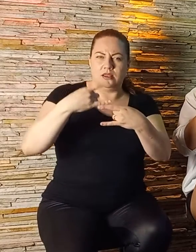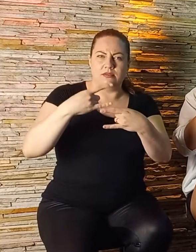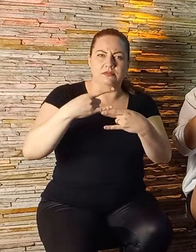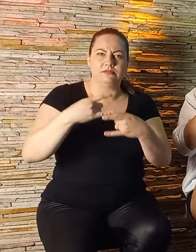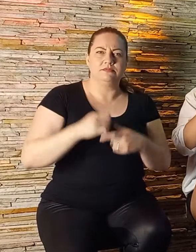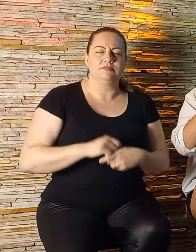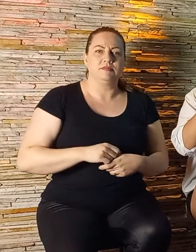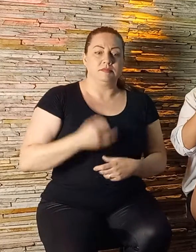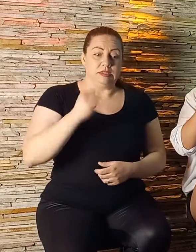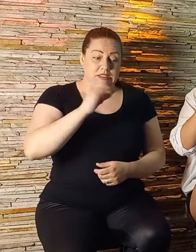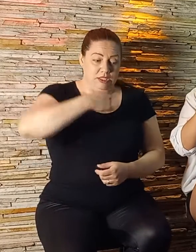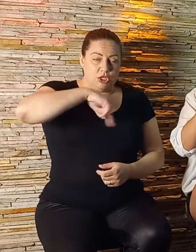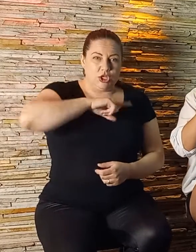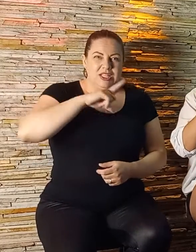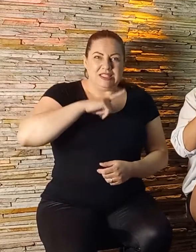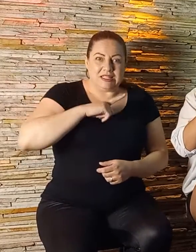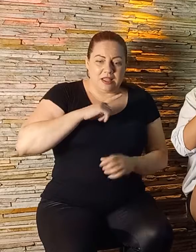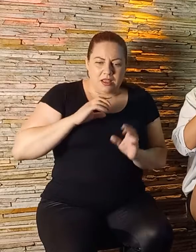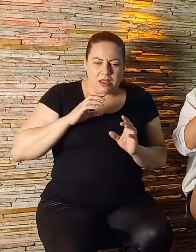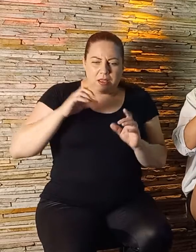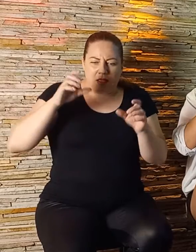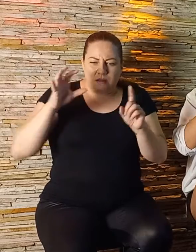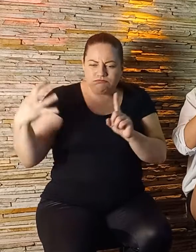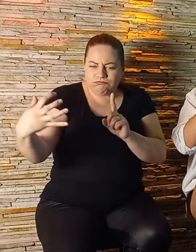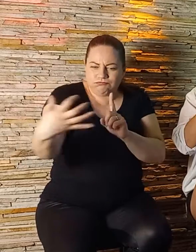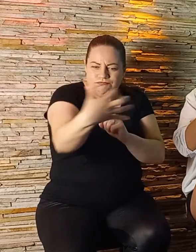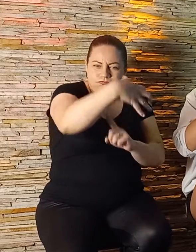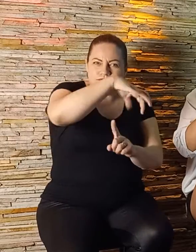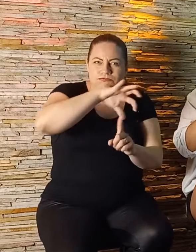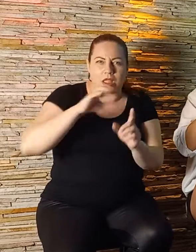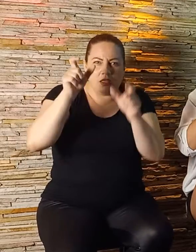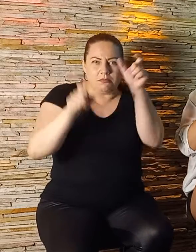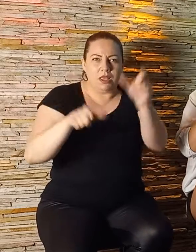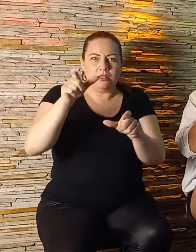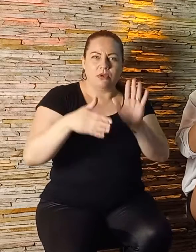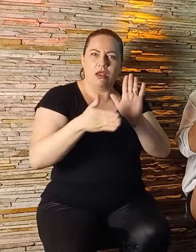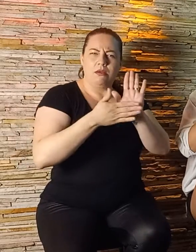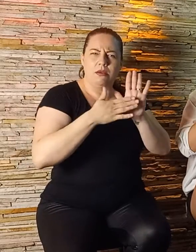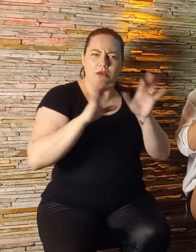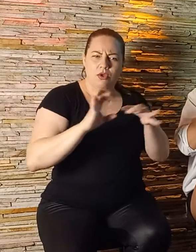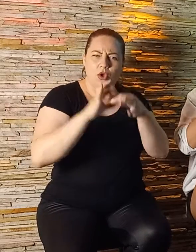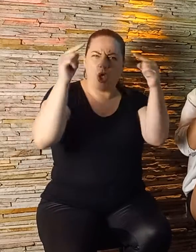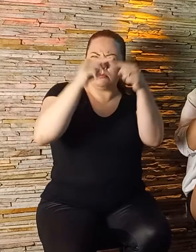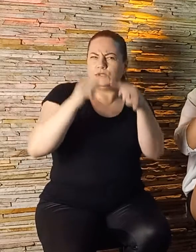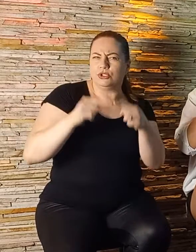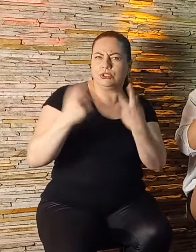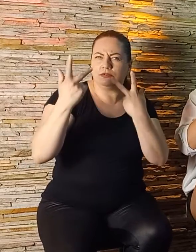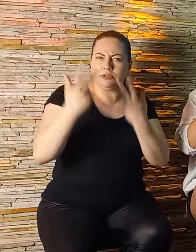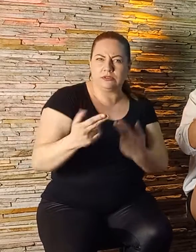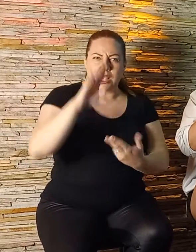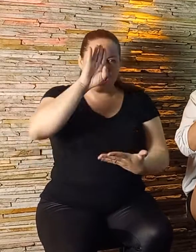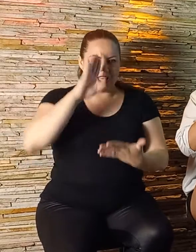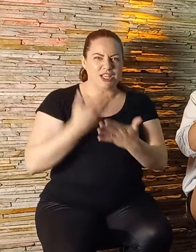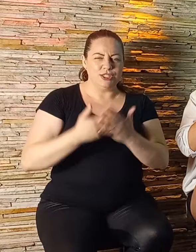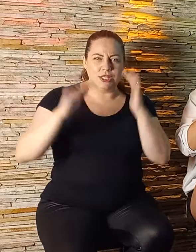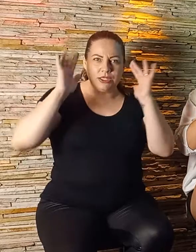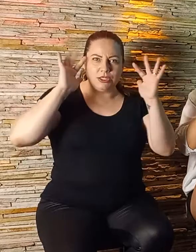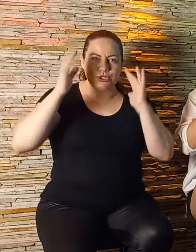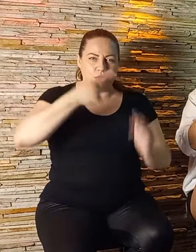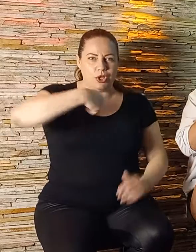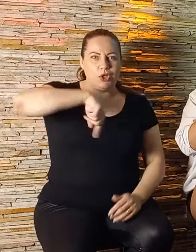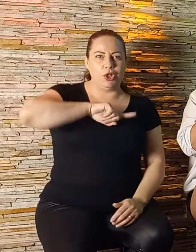tá é se a gente tiver cercado de pessoas que têm o mesmo propósito que acreditam nos sonhos da